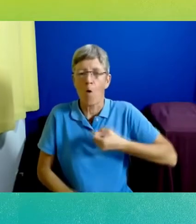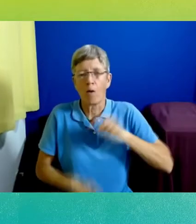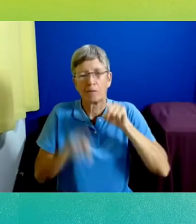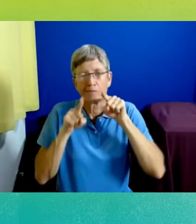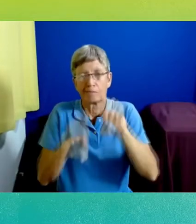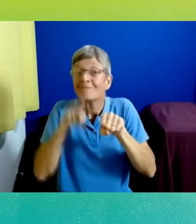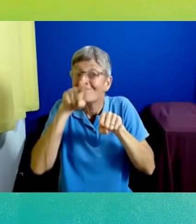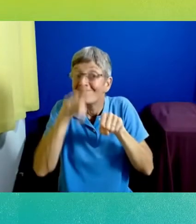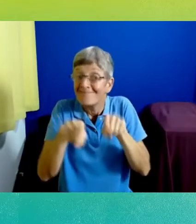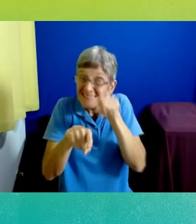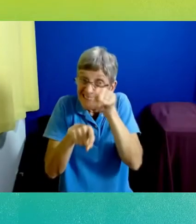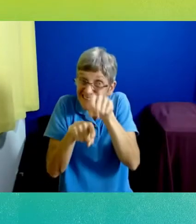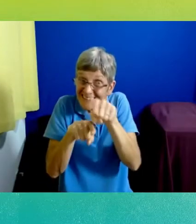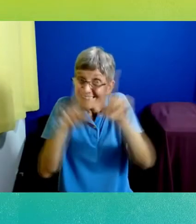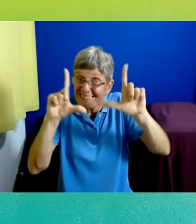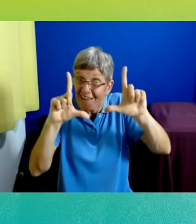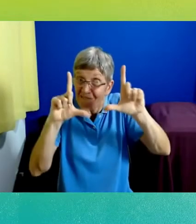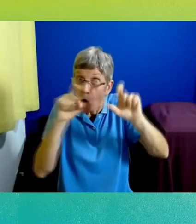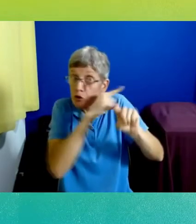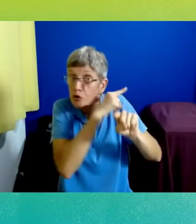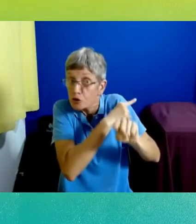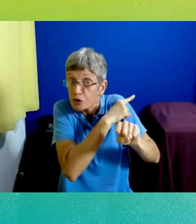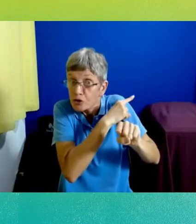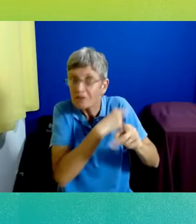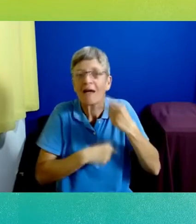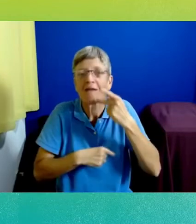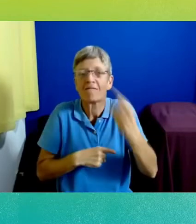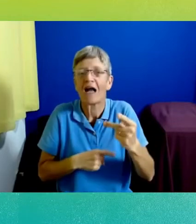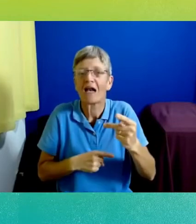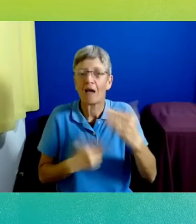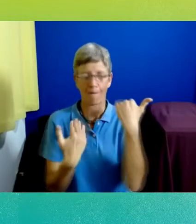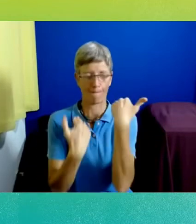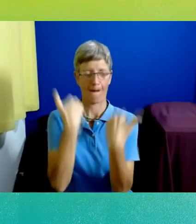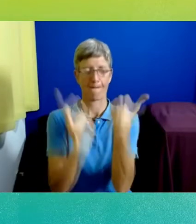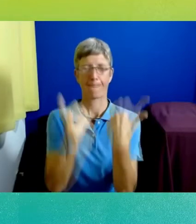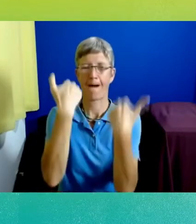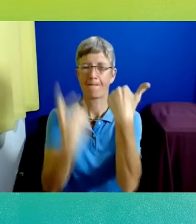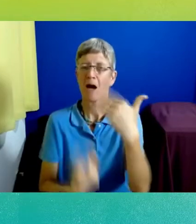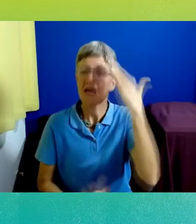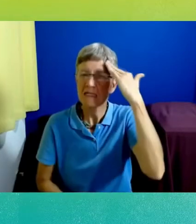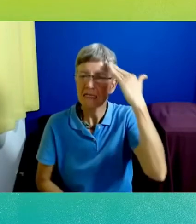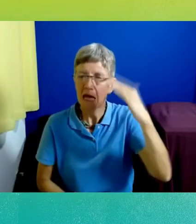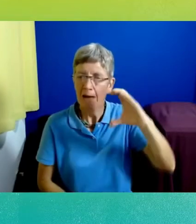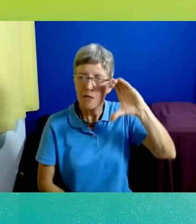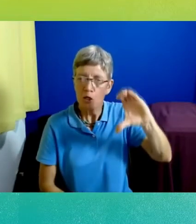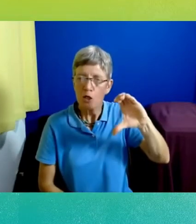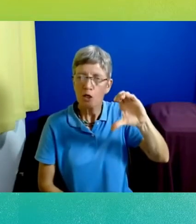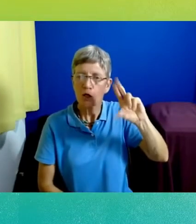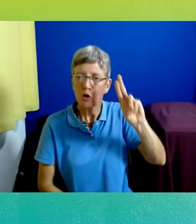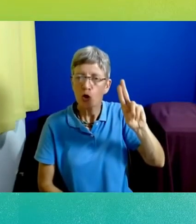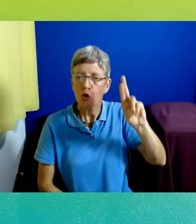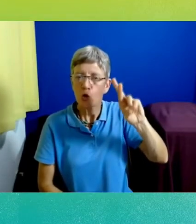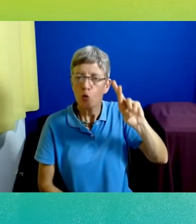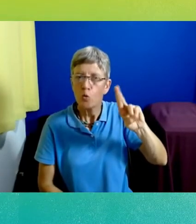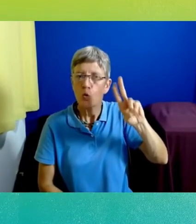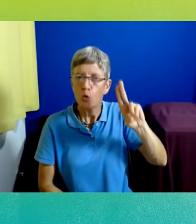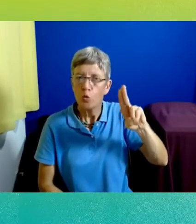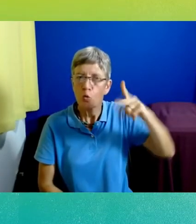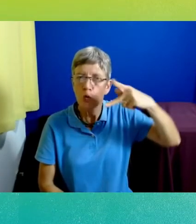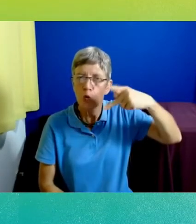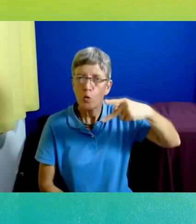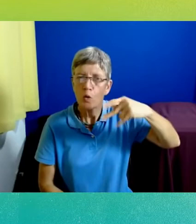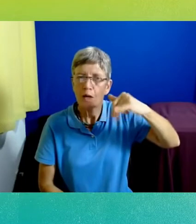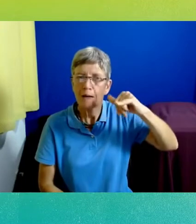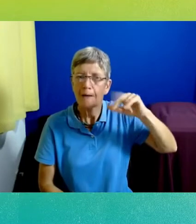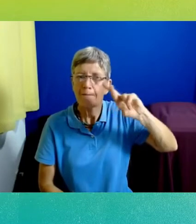como vocês veem aí na imagem, e mostrar as imagens aí e utilizar essas imagens na sala de aula, tá? Como